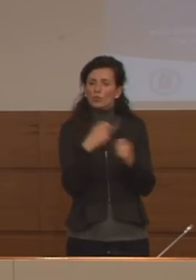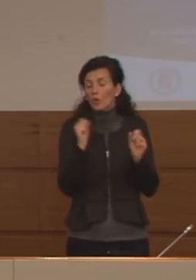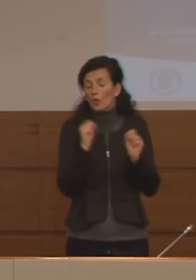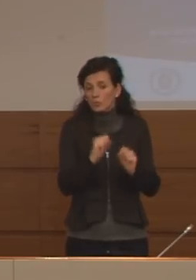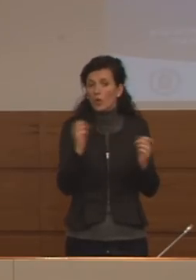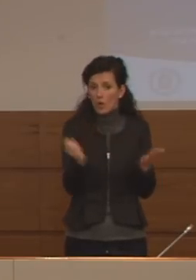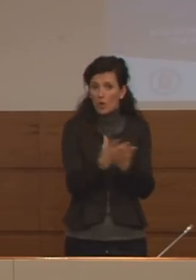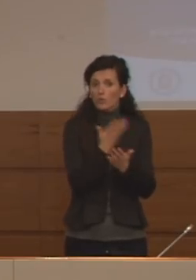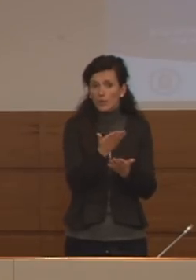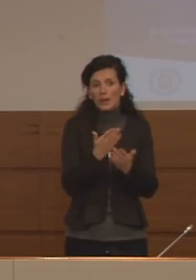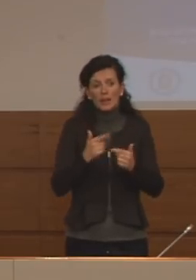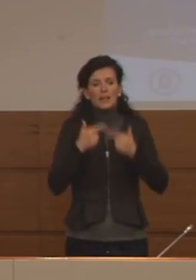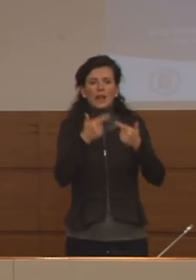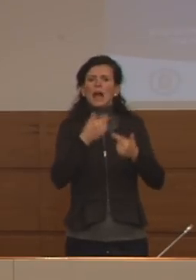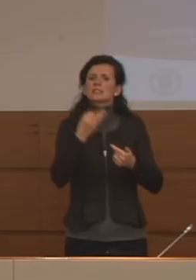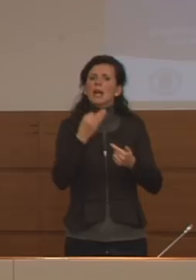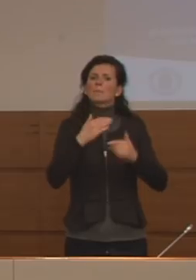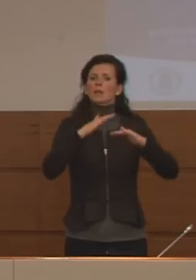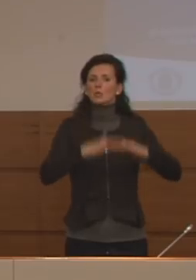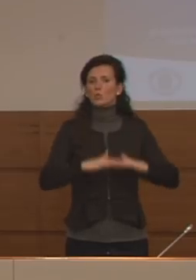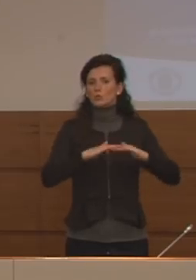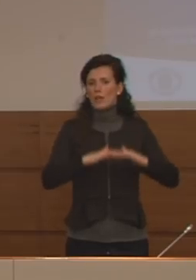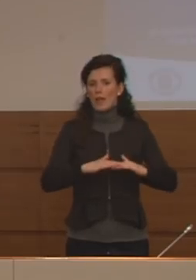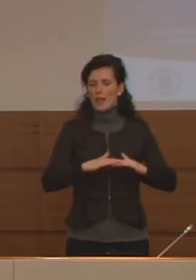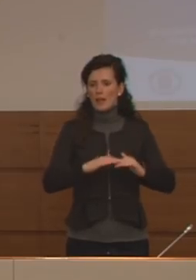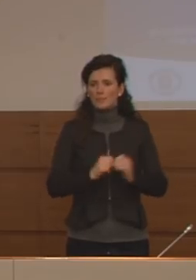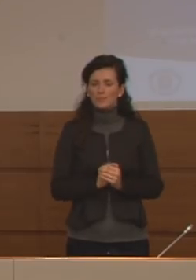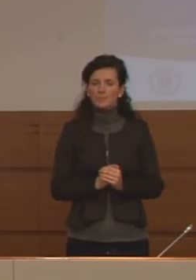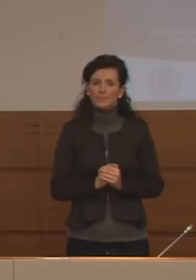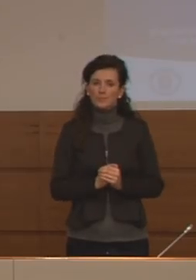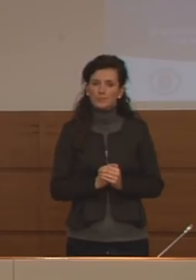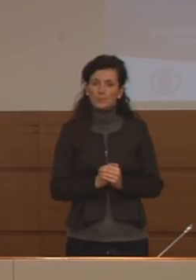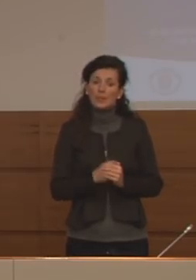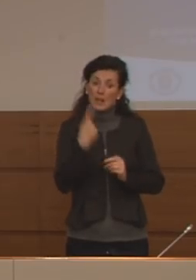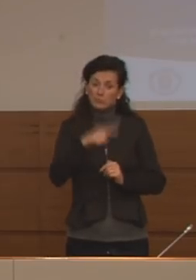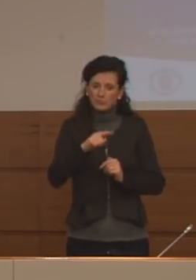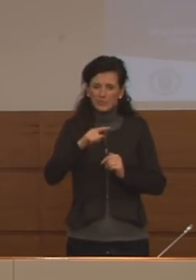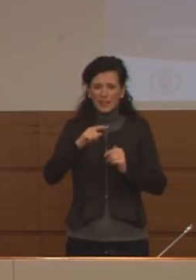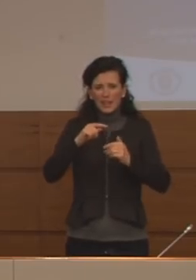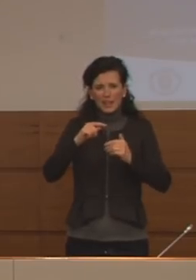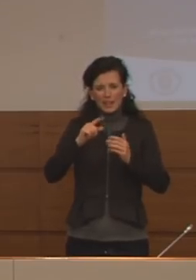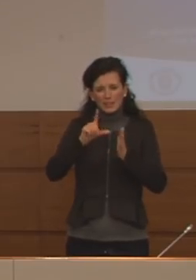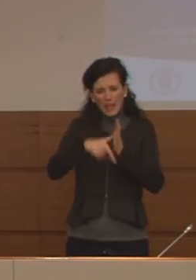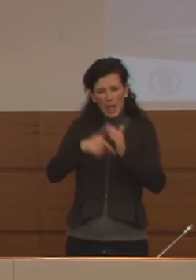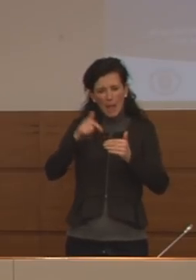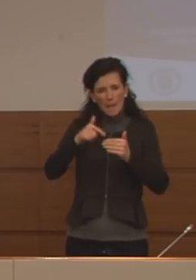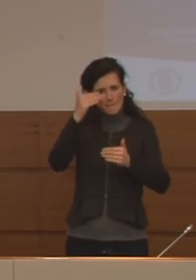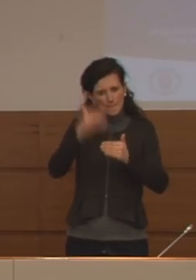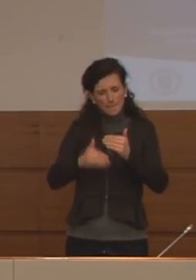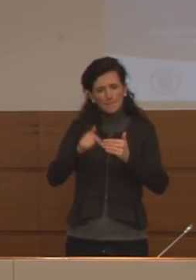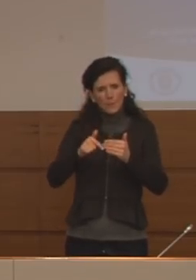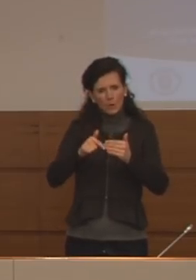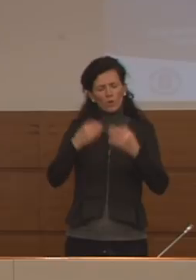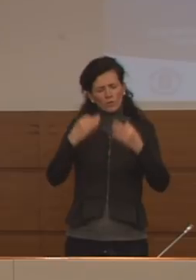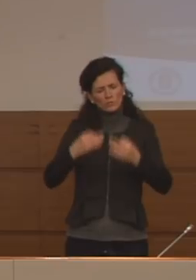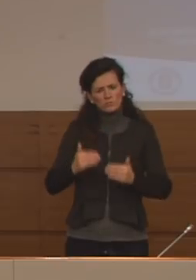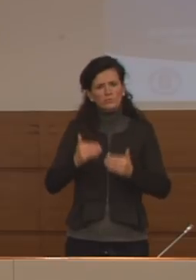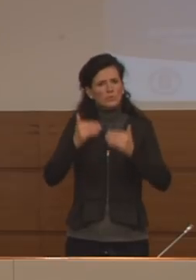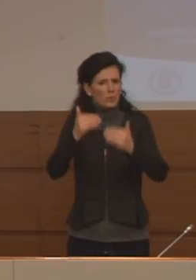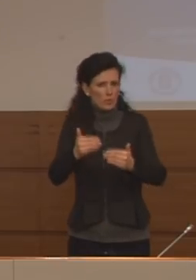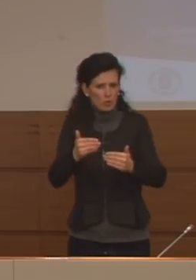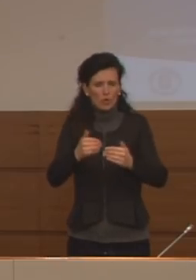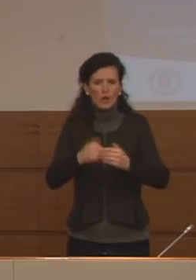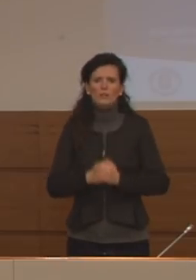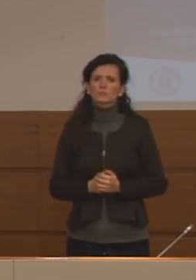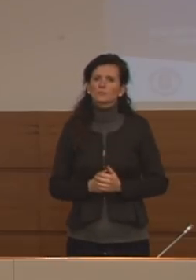di tutela sono stati anche a questo per esempio prorogati i termini per poter fare questo tipo di questo